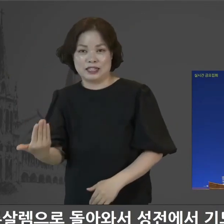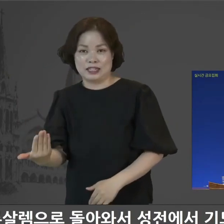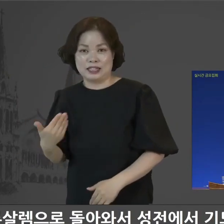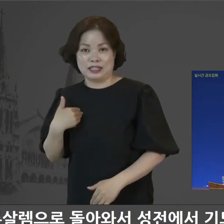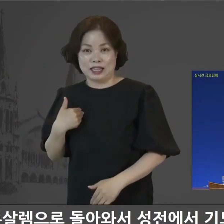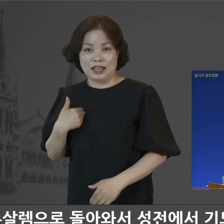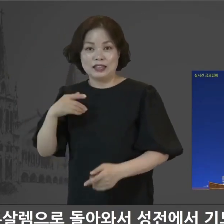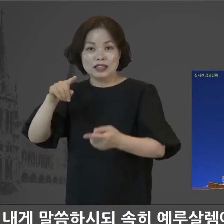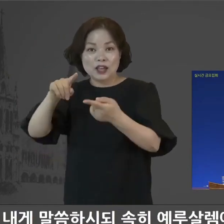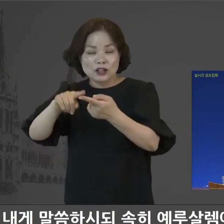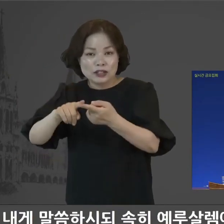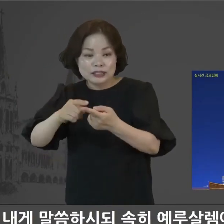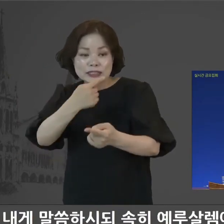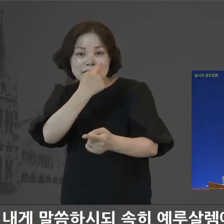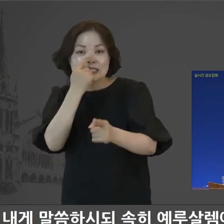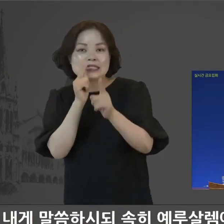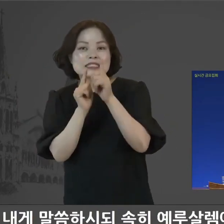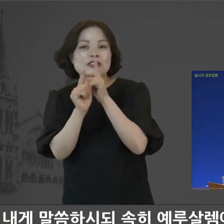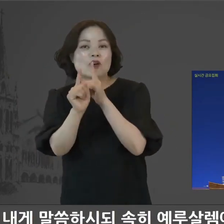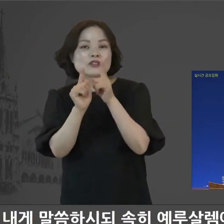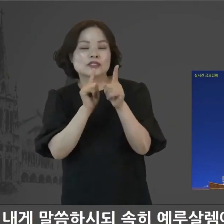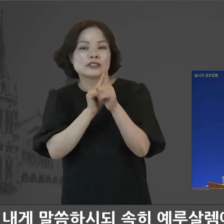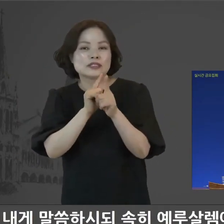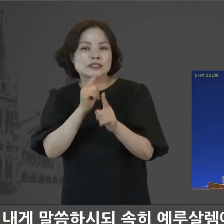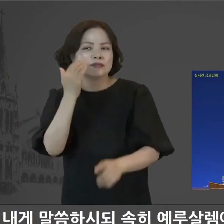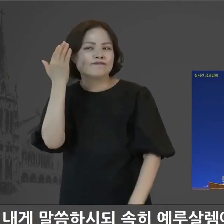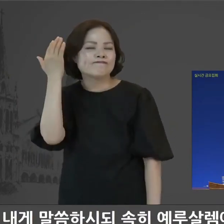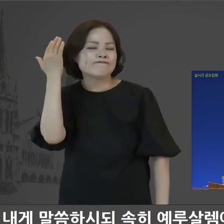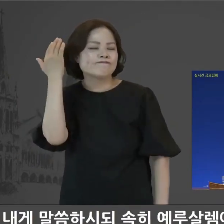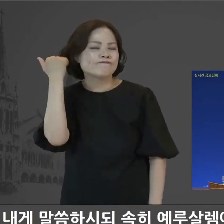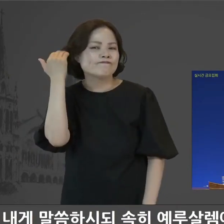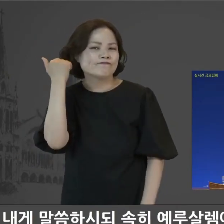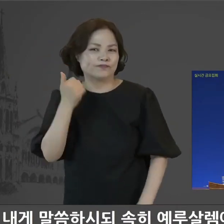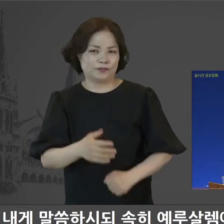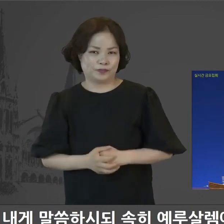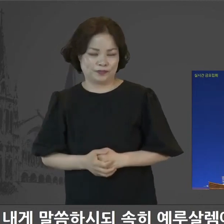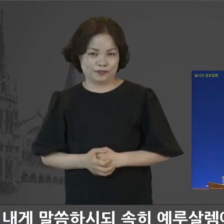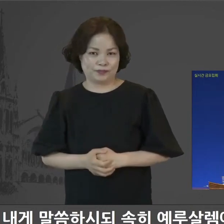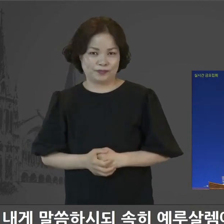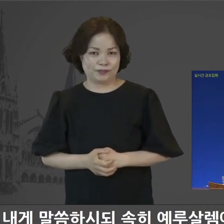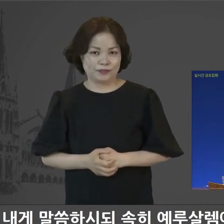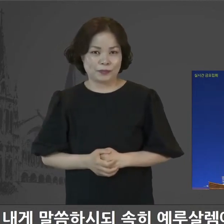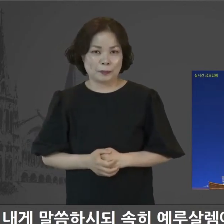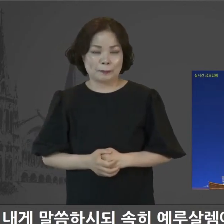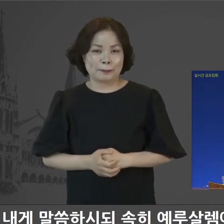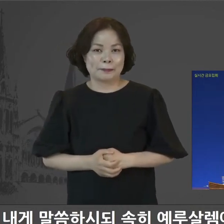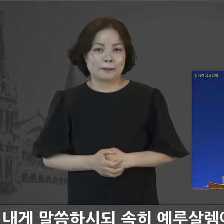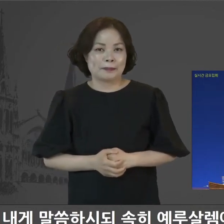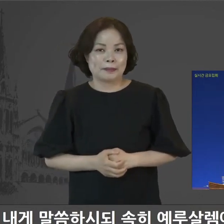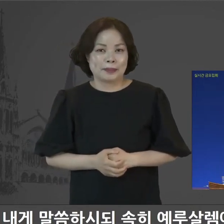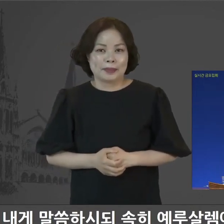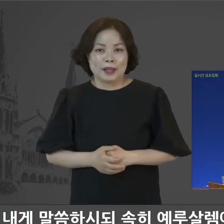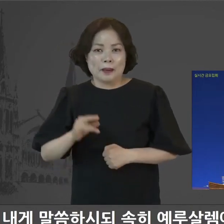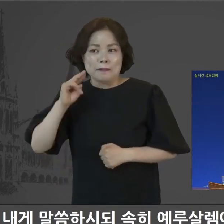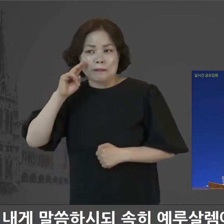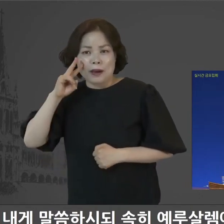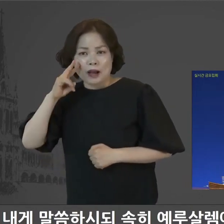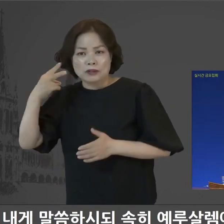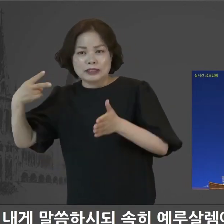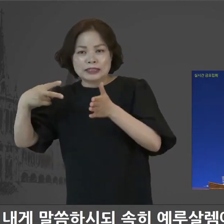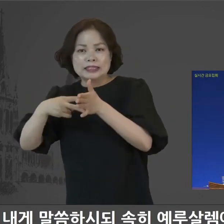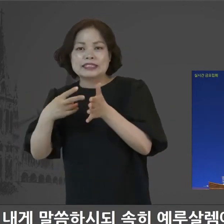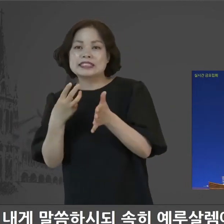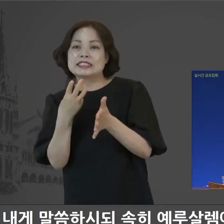내게 대하여 증언하는 말을 듣지 아니하리라 하시거늘. 바울이 다메섹에